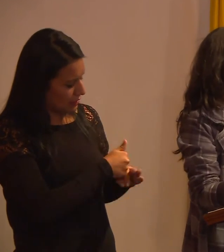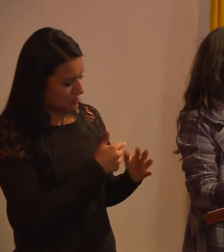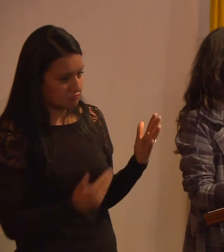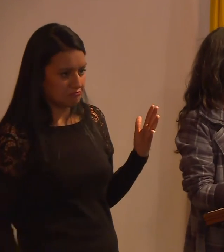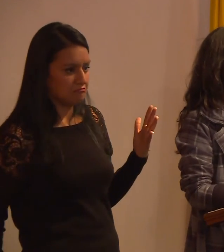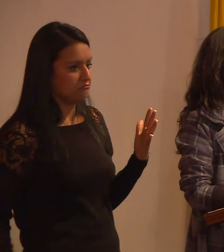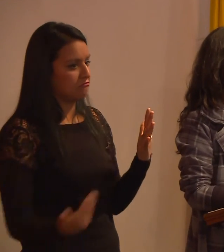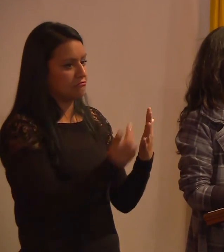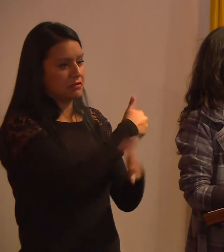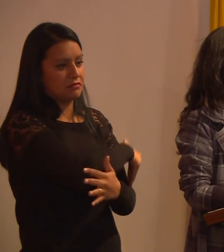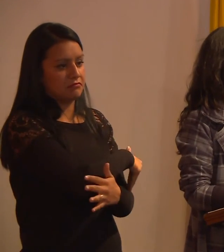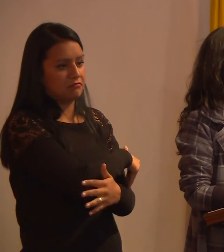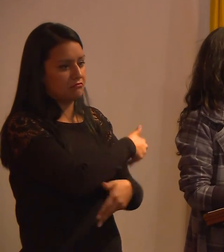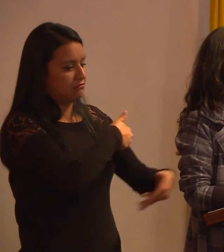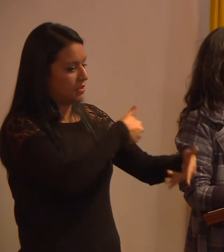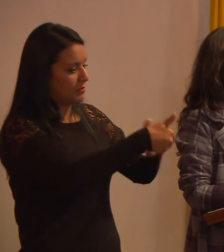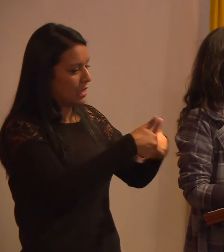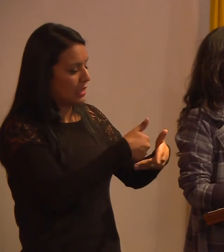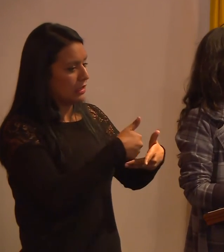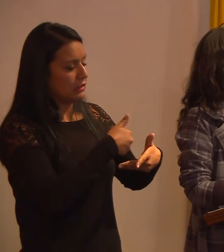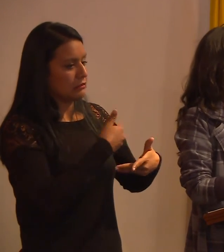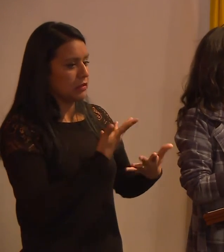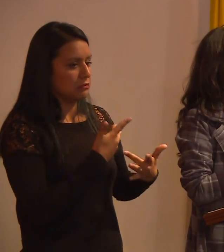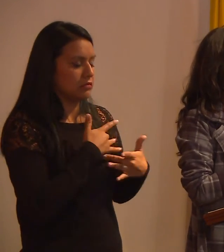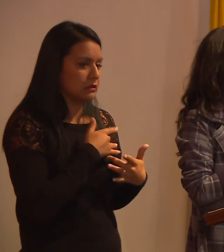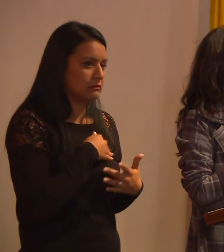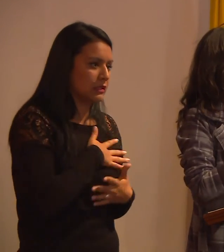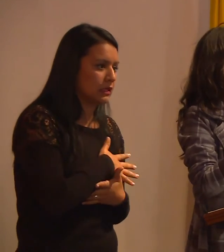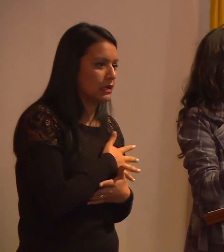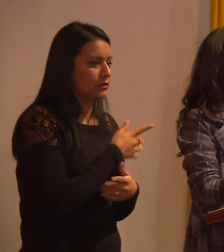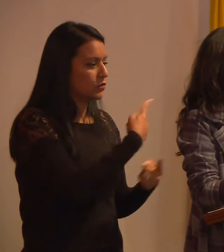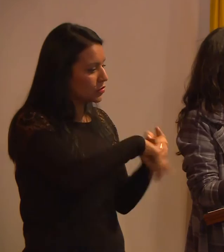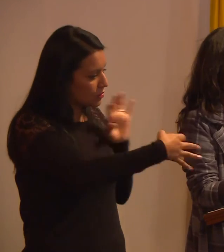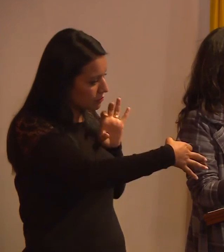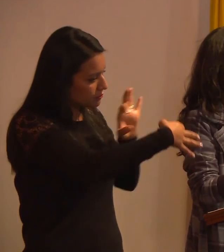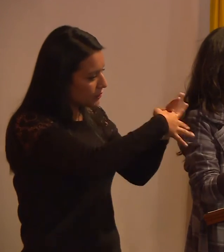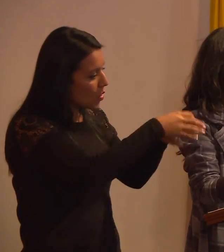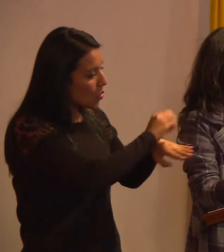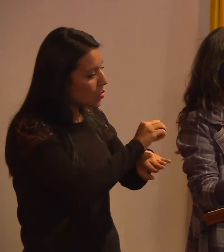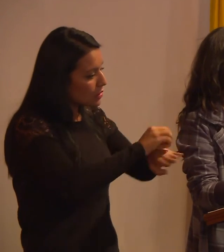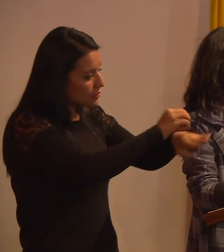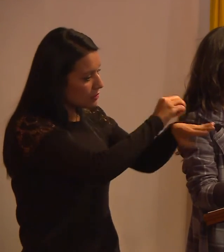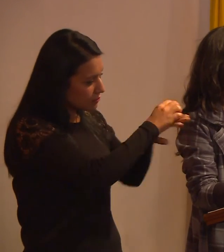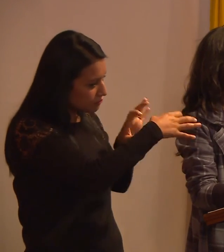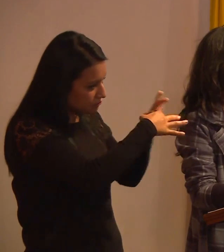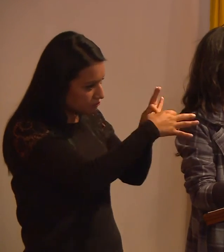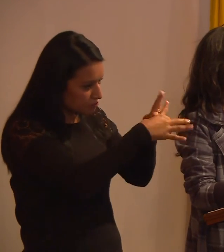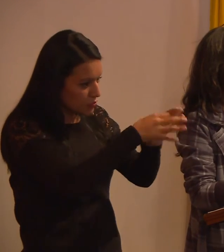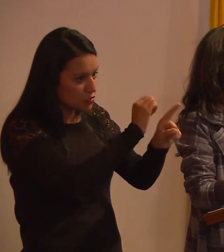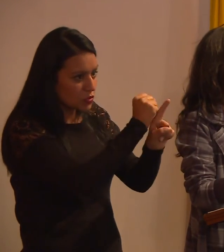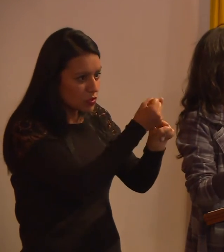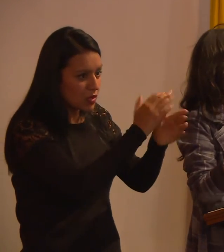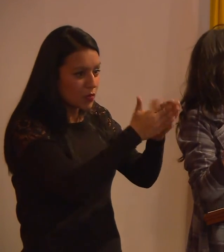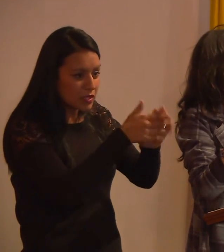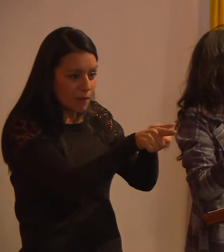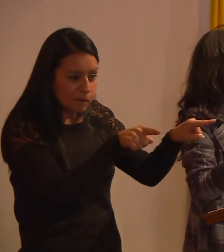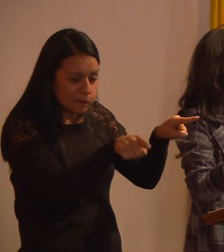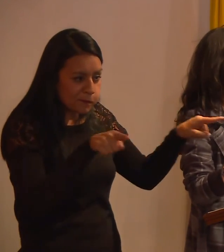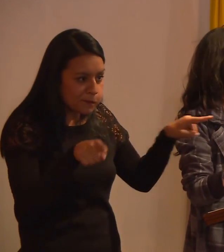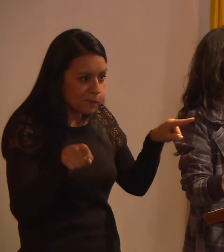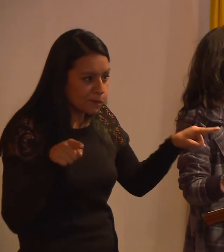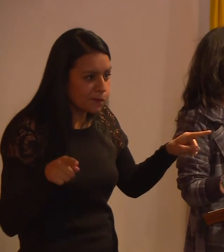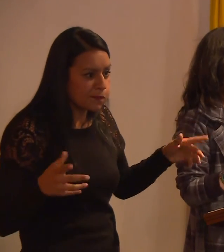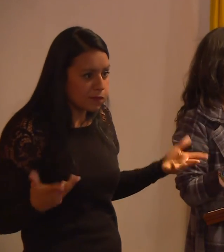hacia posiciones de la extensión solidaria en donde podamos tener vínculo con las organizaciones sociales y comunitarias